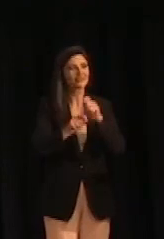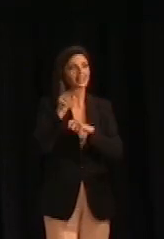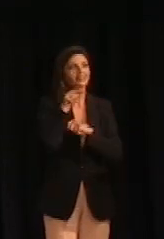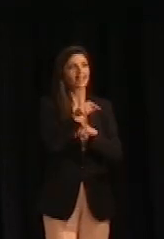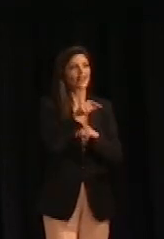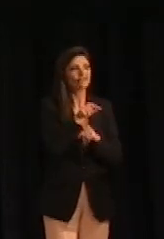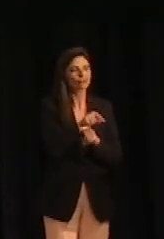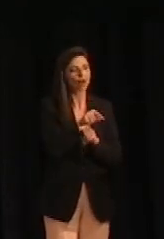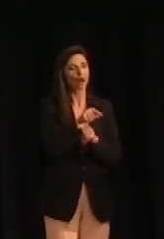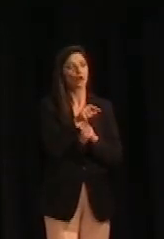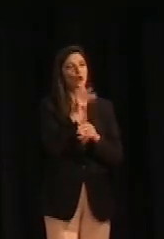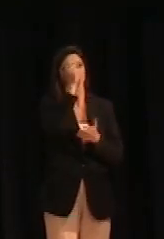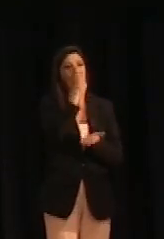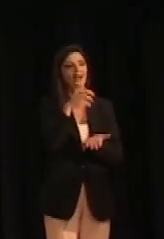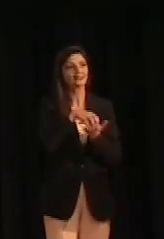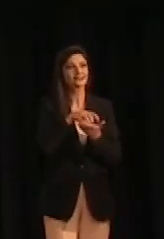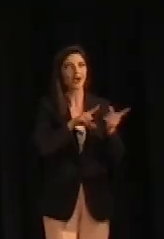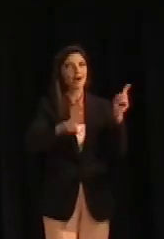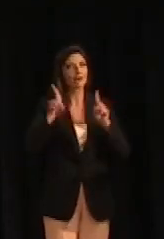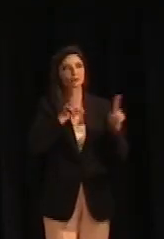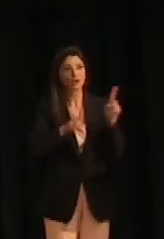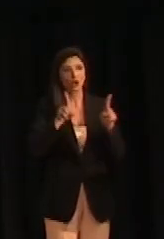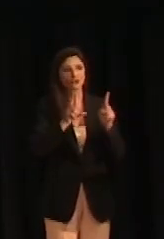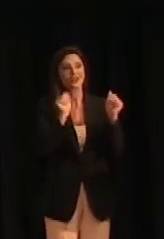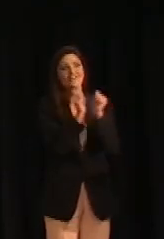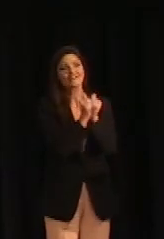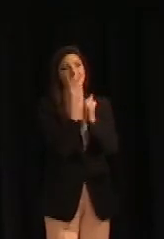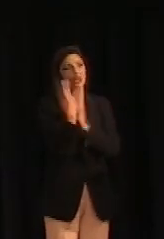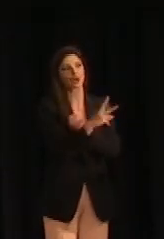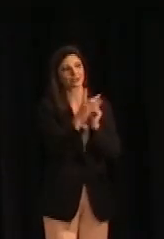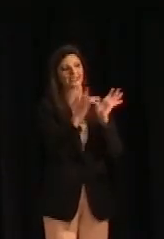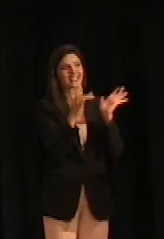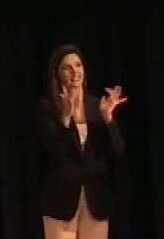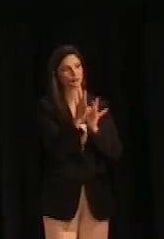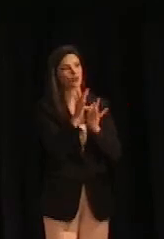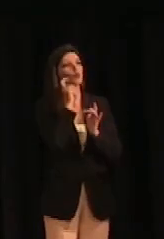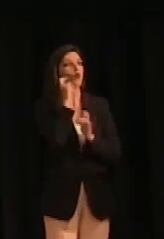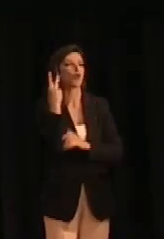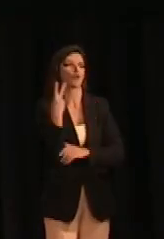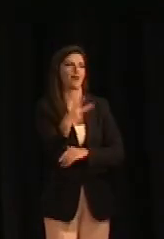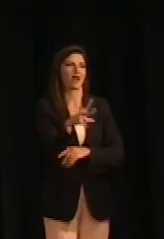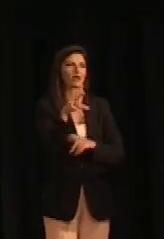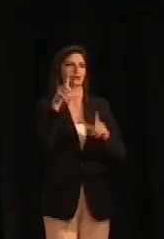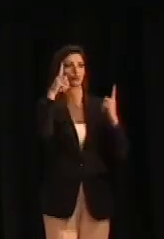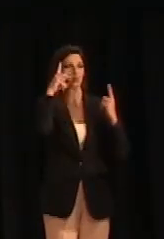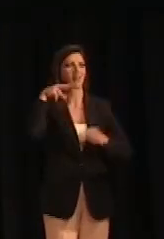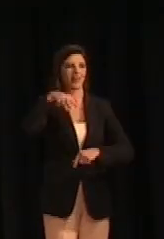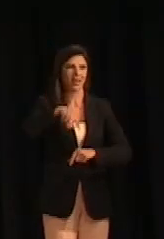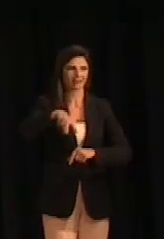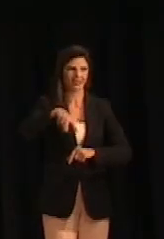του Χριστού, αναστημένο από τους νεκρούς, τετραήμερο και θαυματουργό